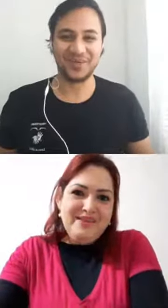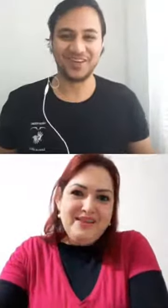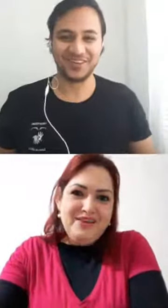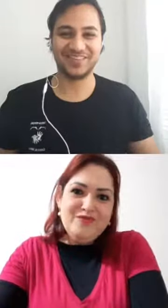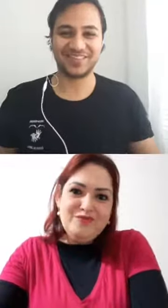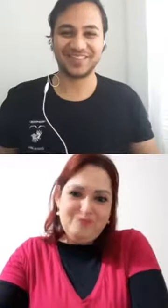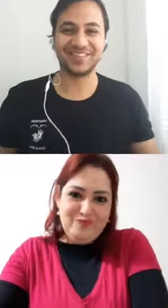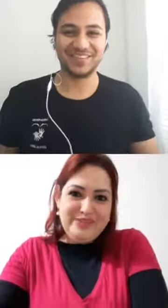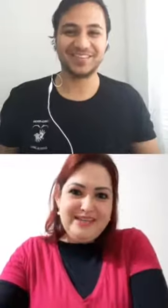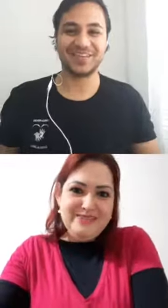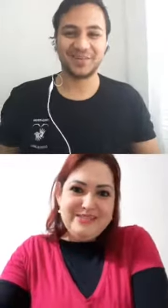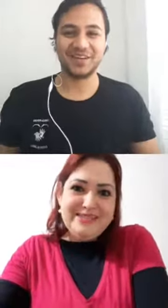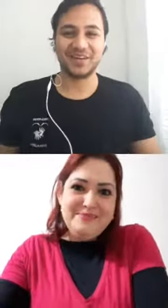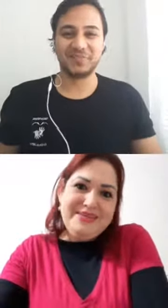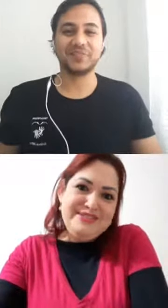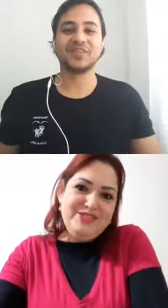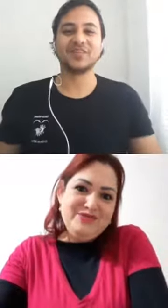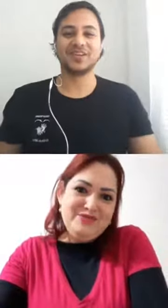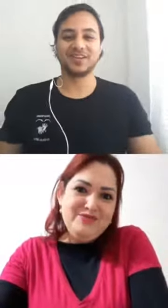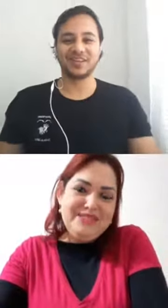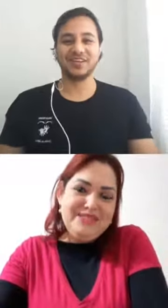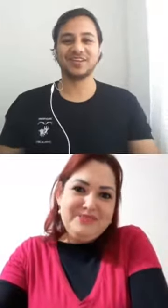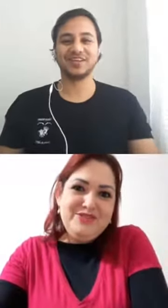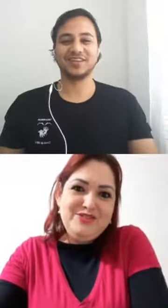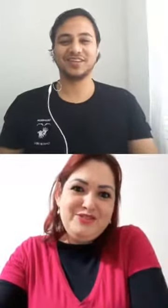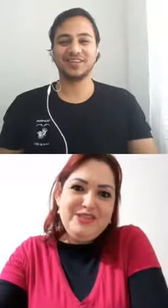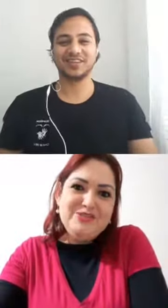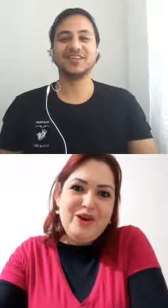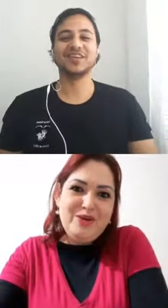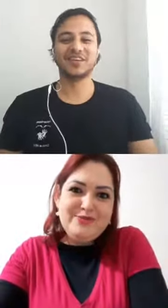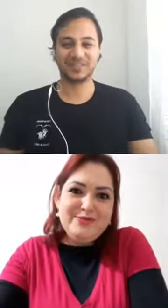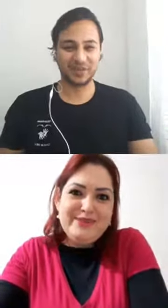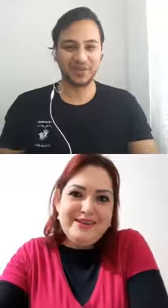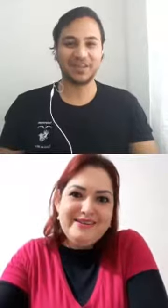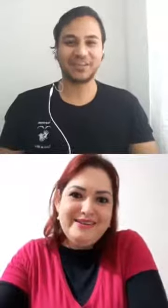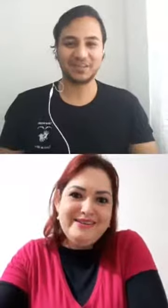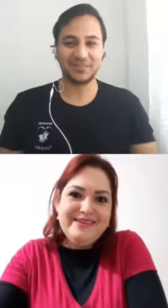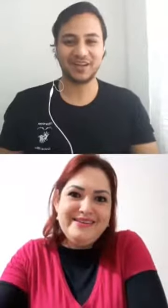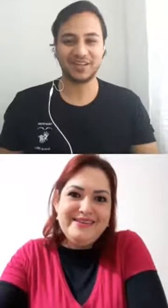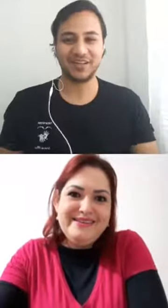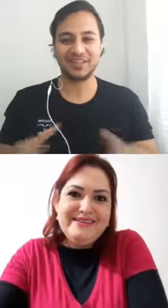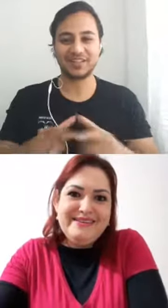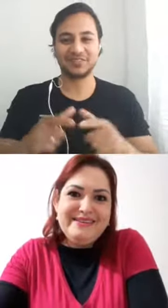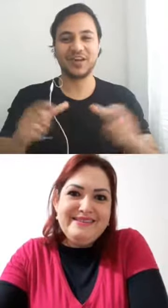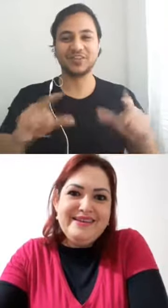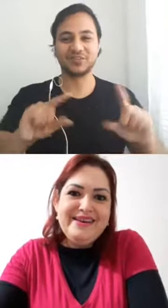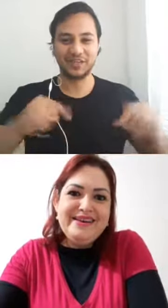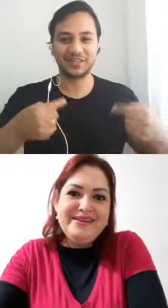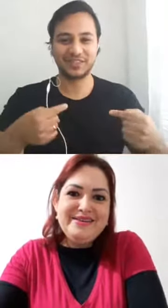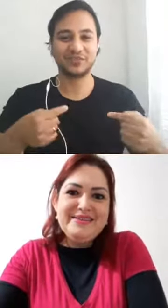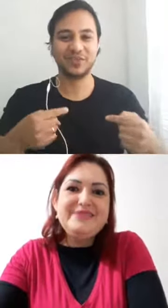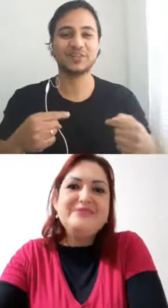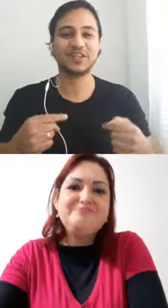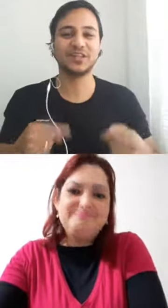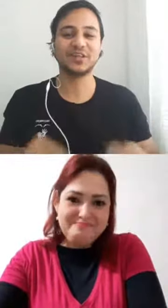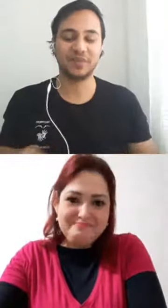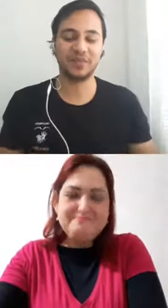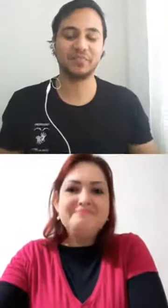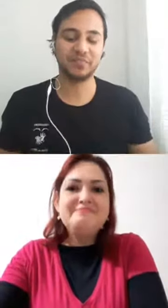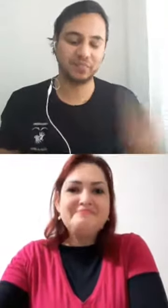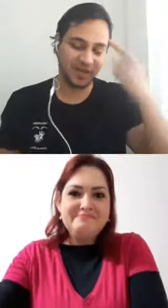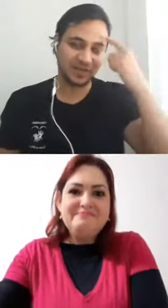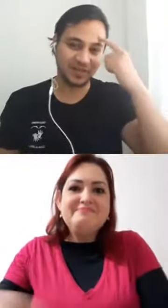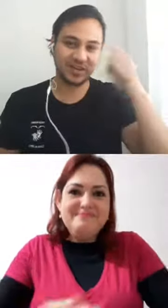Muito bem, Jana. Você também sentiu isso, Robson? Isso também, nessa parte das vários desafios, né?